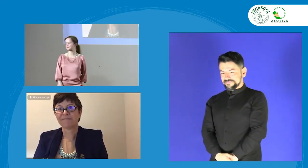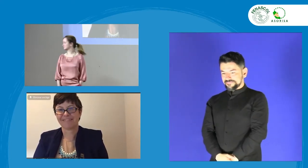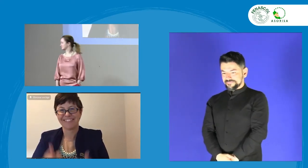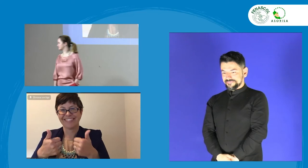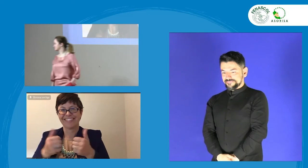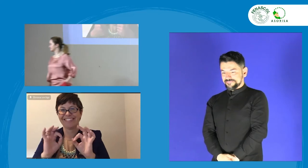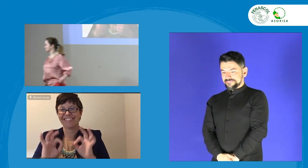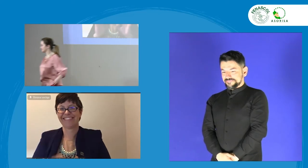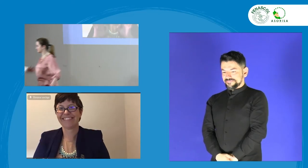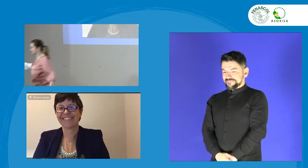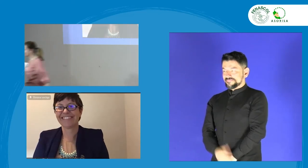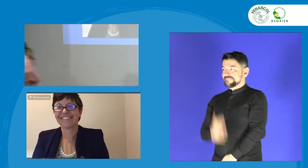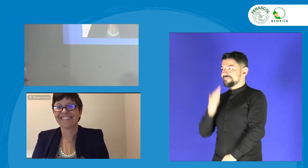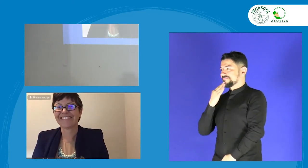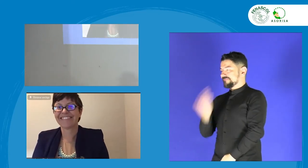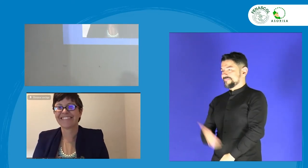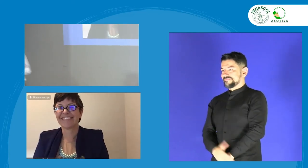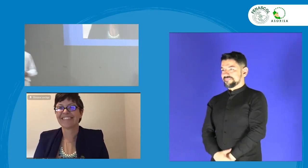Gracias.